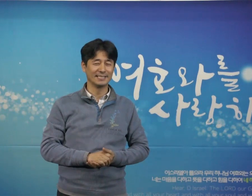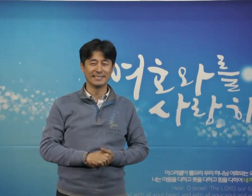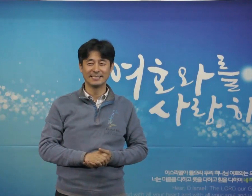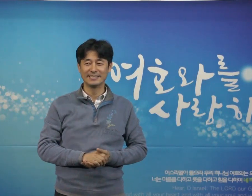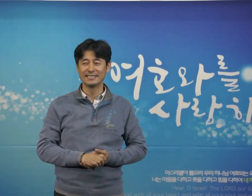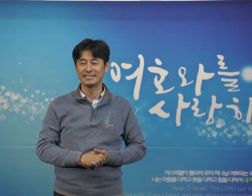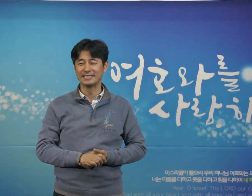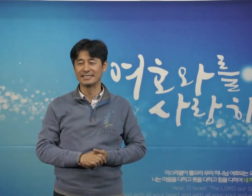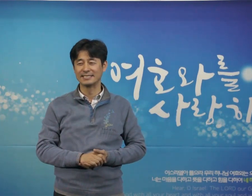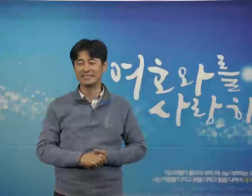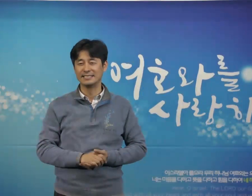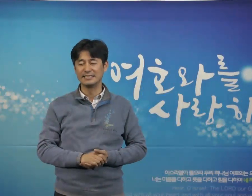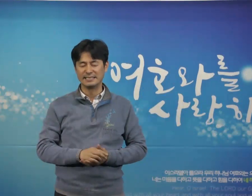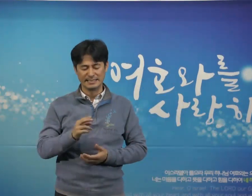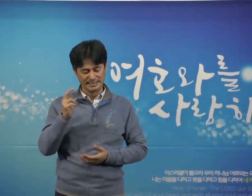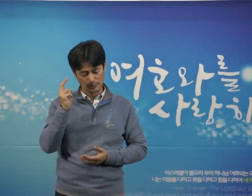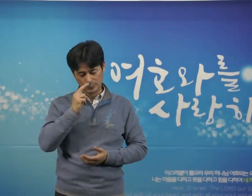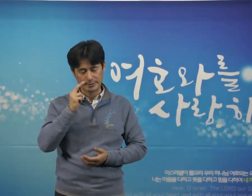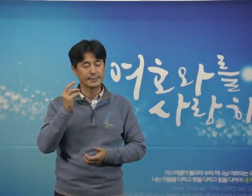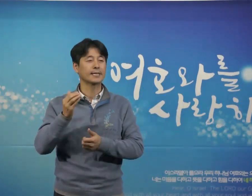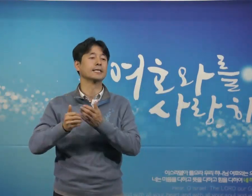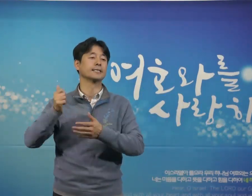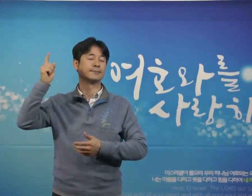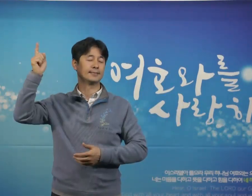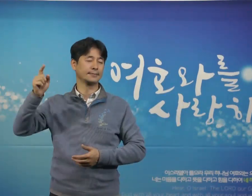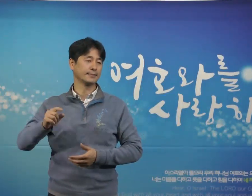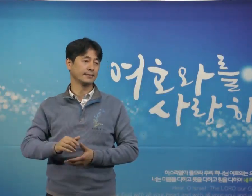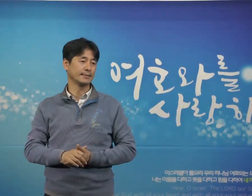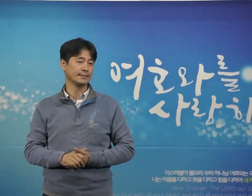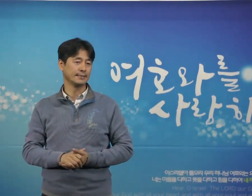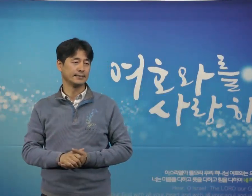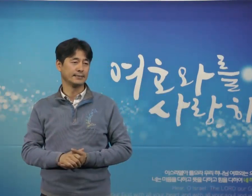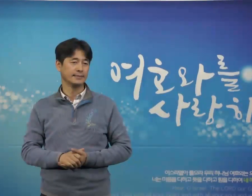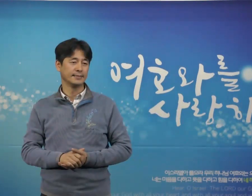하나님을 바라보지 않는 모습에 하나님께서 질투하실 것입니다.